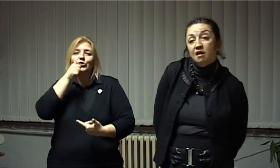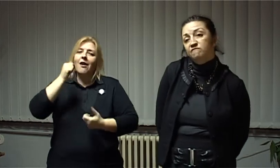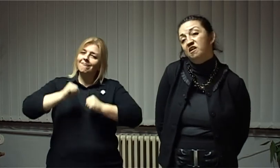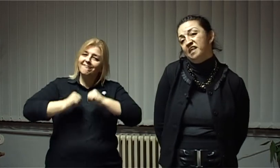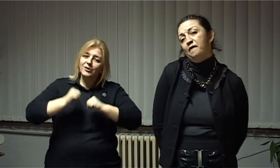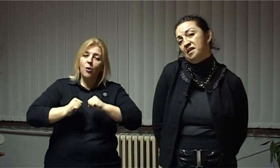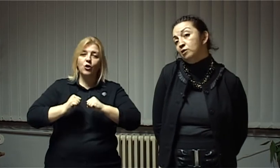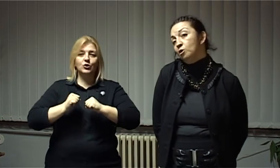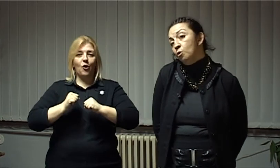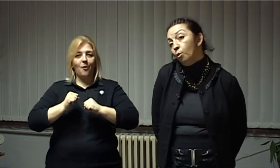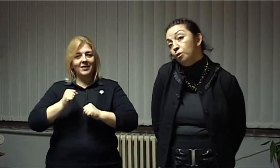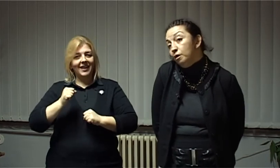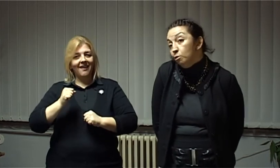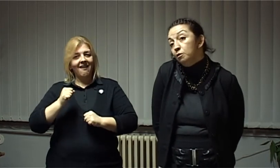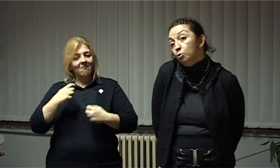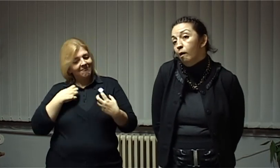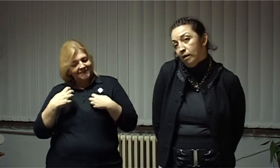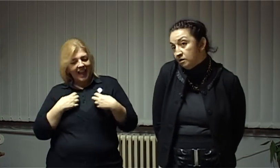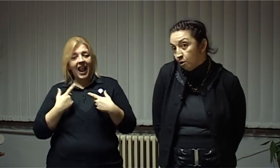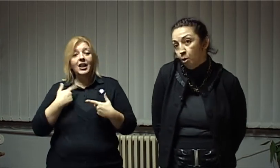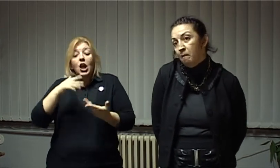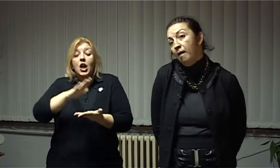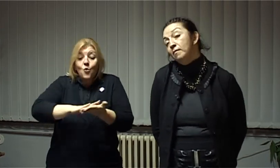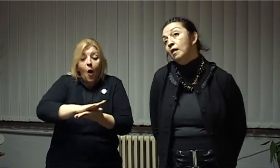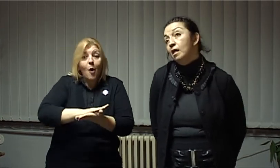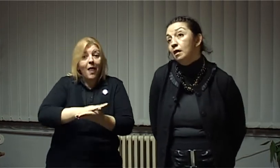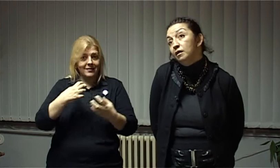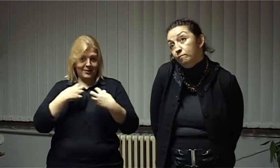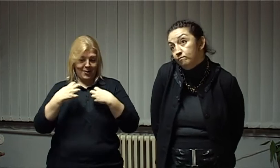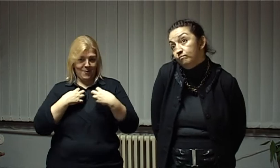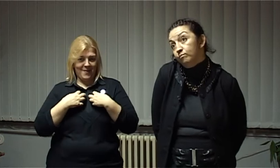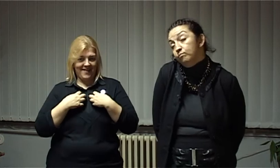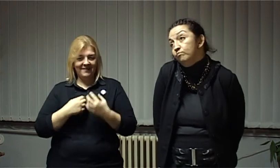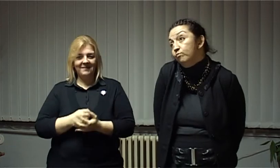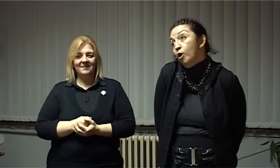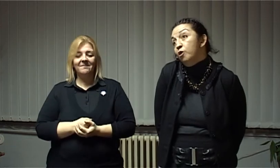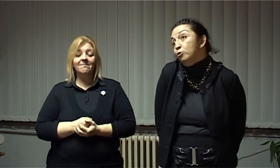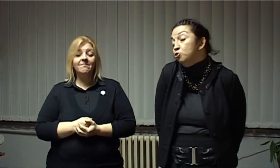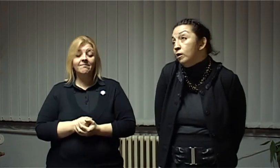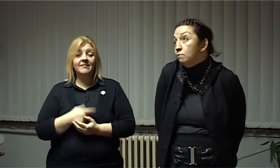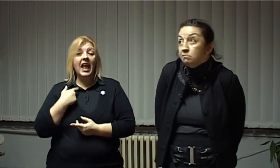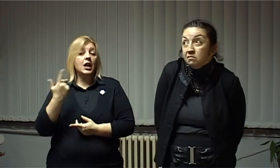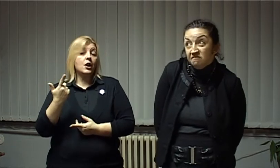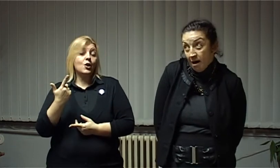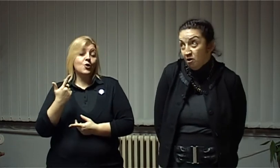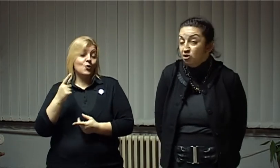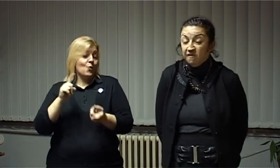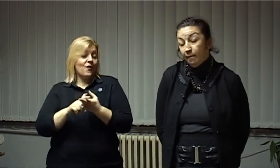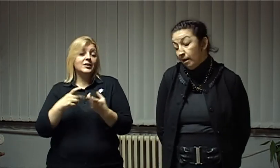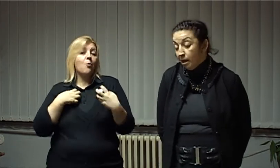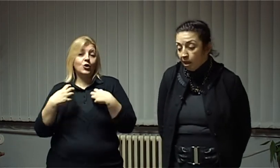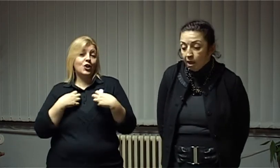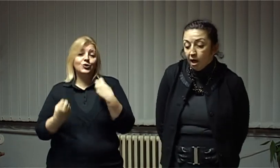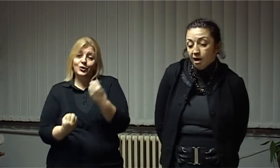sposobnosti, svoj talenat i u oblasti glume i pozorišnog